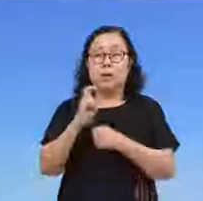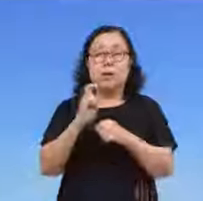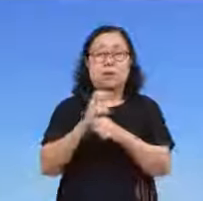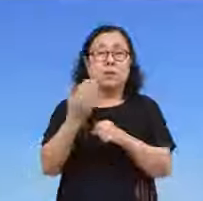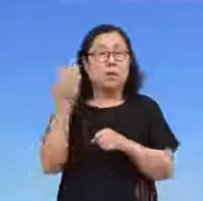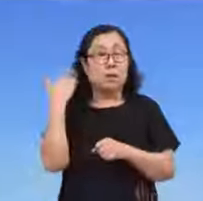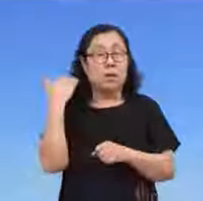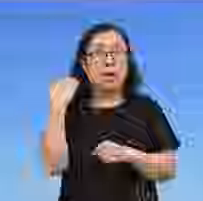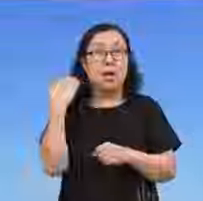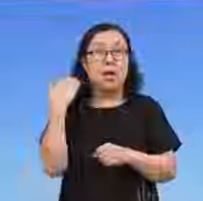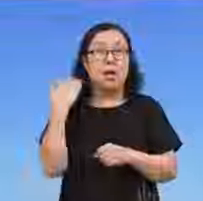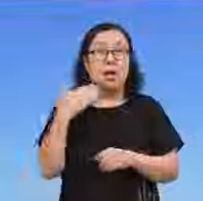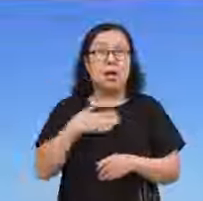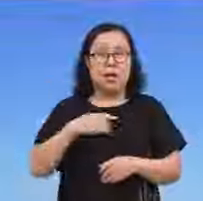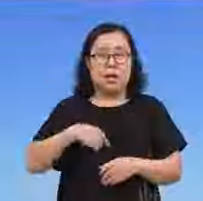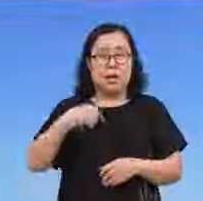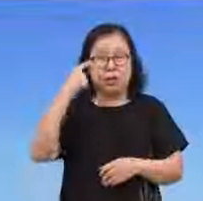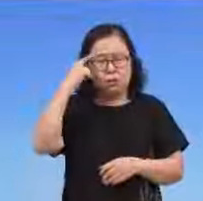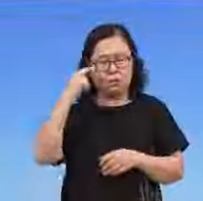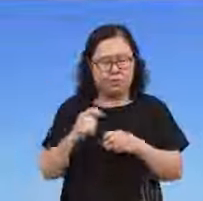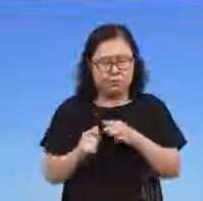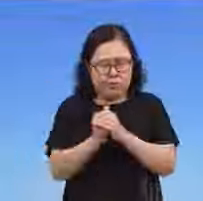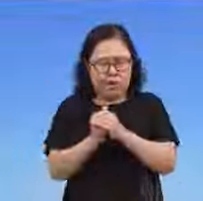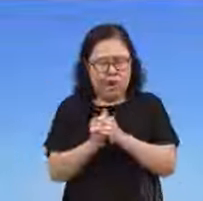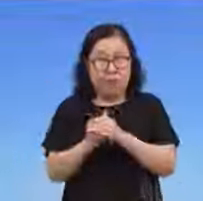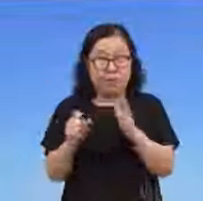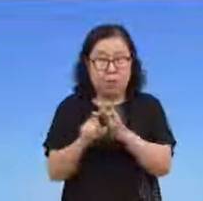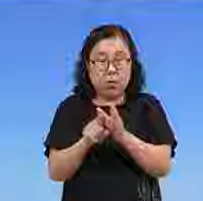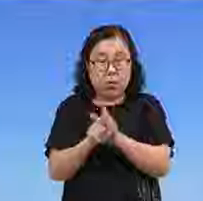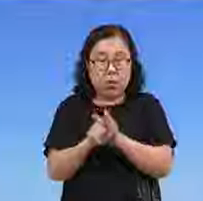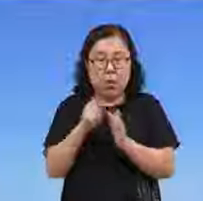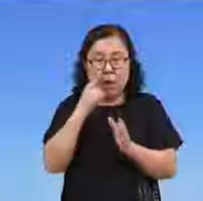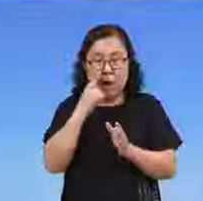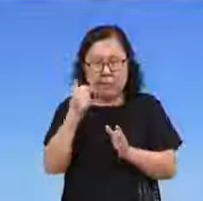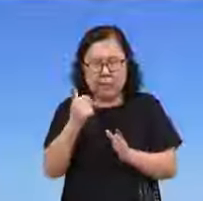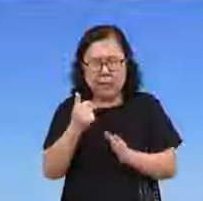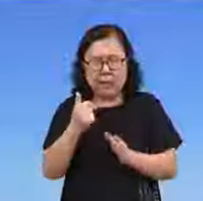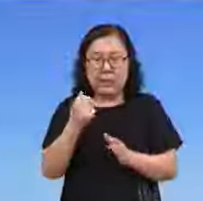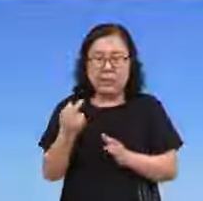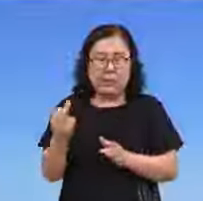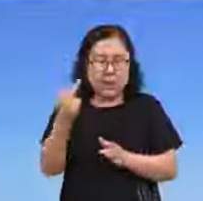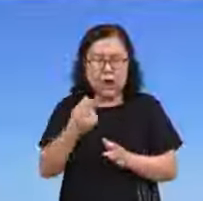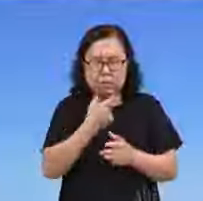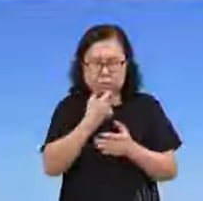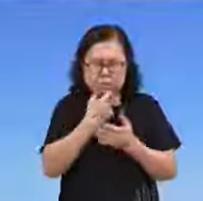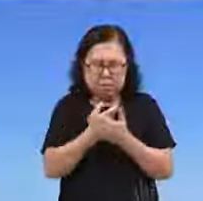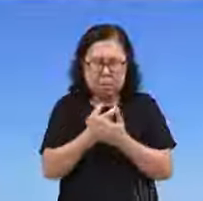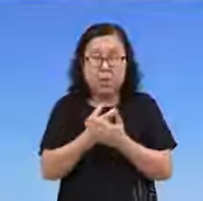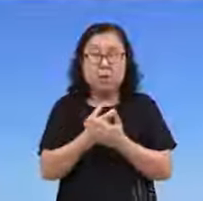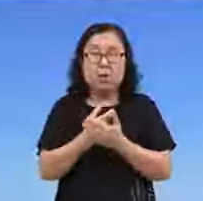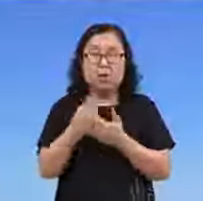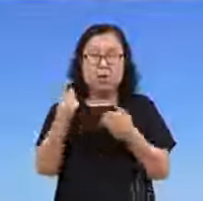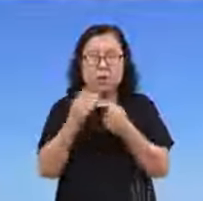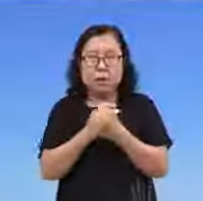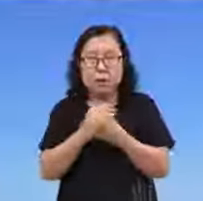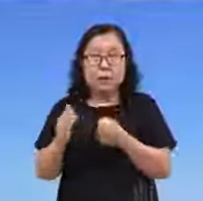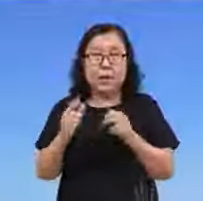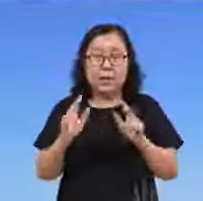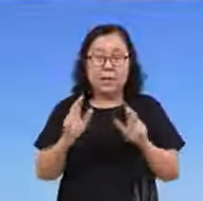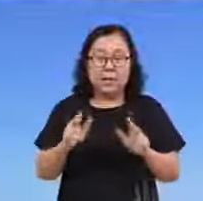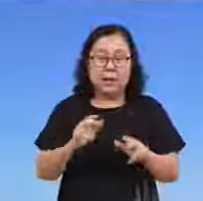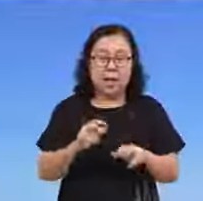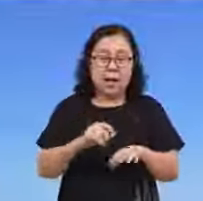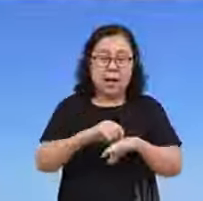여러분 20년 전에 자기 장교를 믿으며 형을 속이고 아버지를 속여 먹다가 그게 부작용이 돼가지고